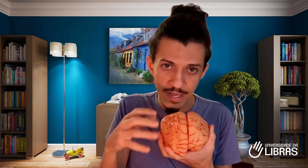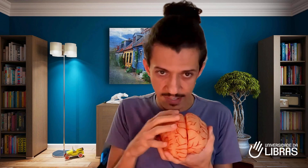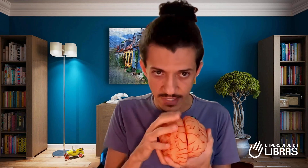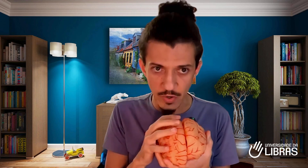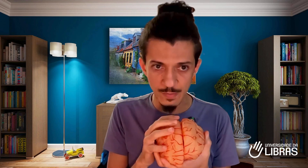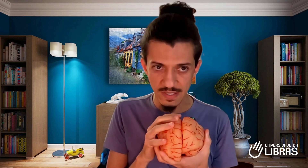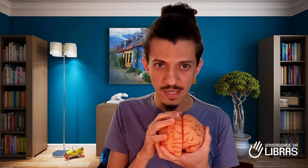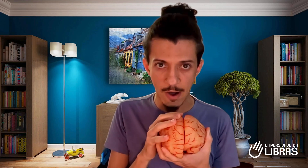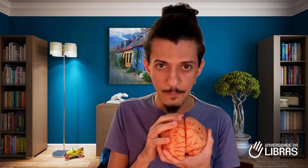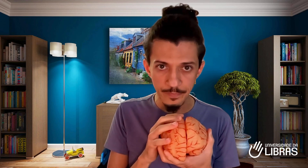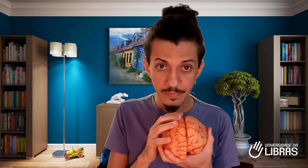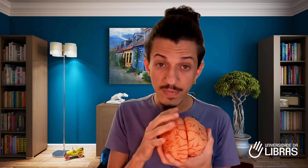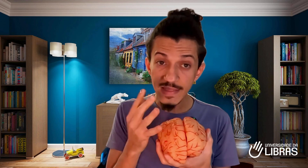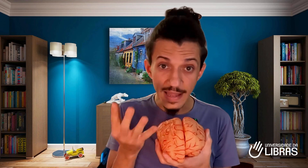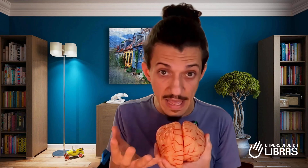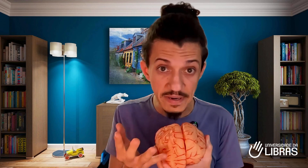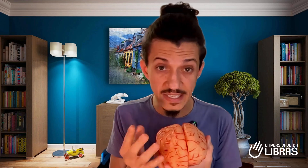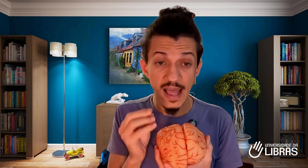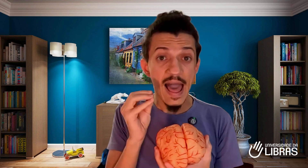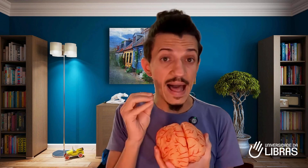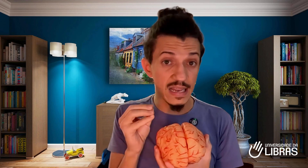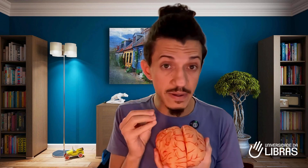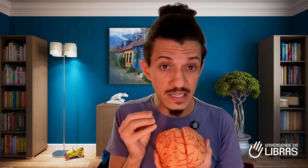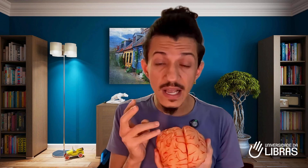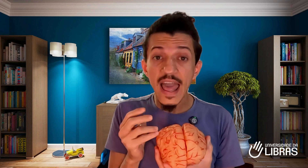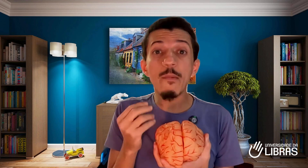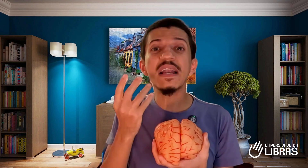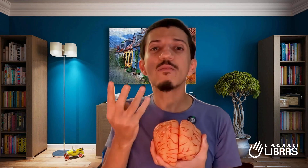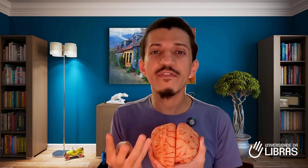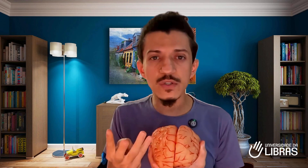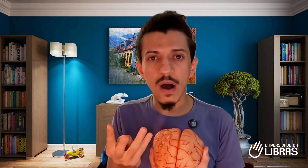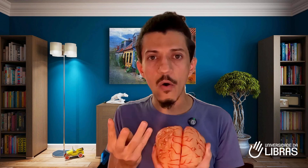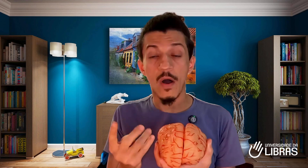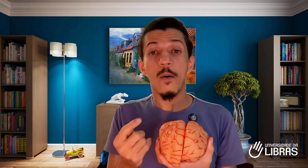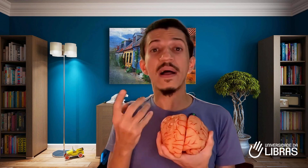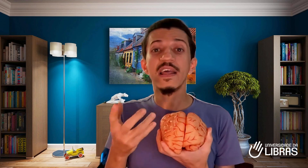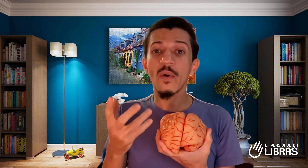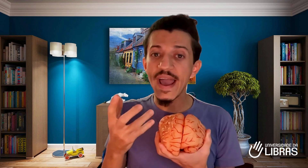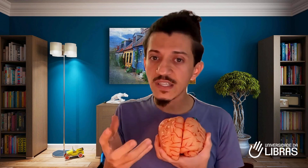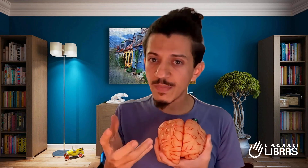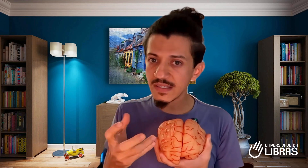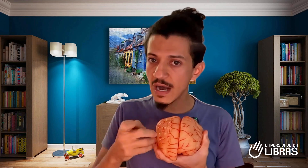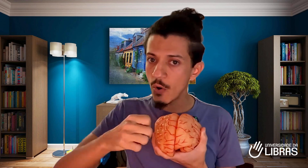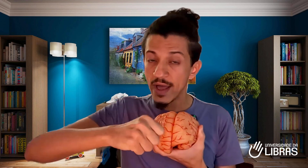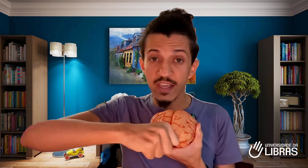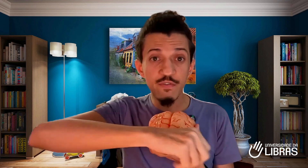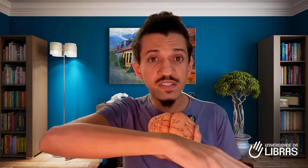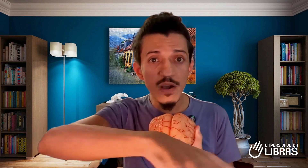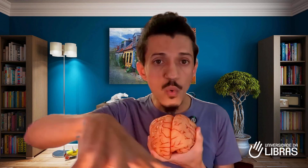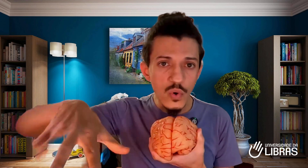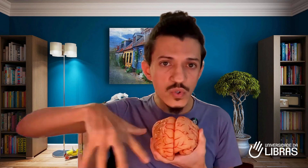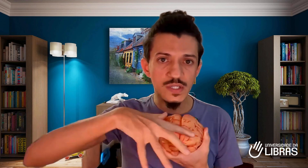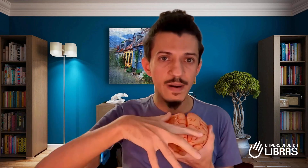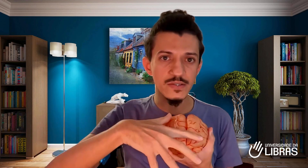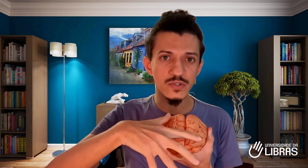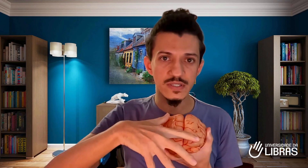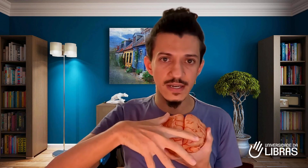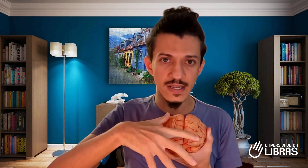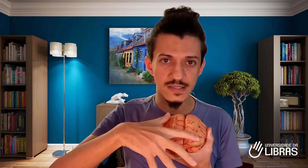organização espacial. Lembre-se, a Libras é uma língua visual, uma língua espacial, que você usa o espaço de sinalização.